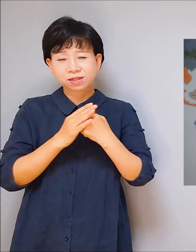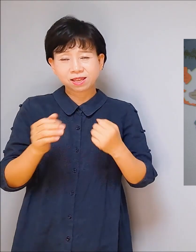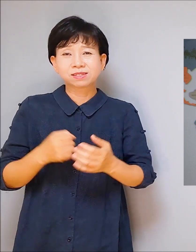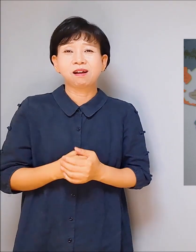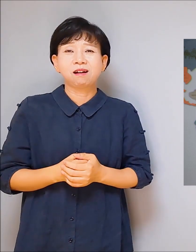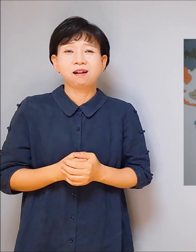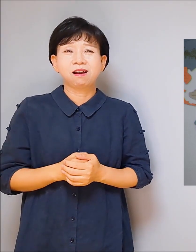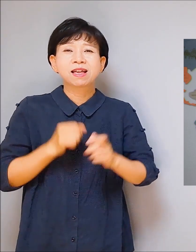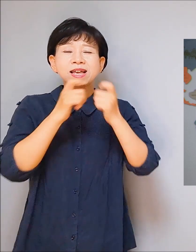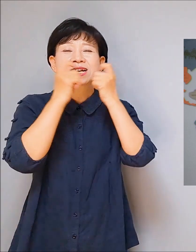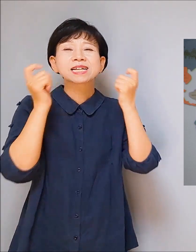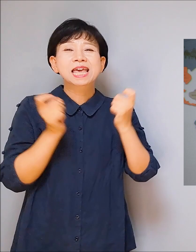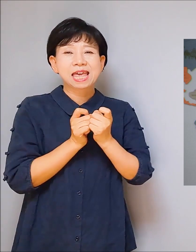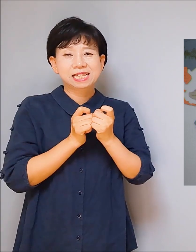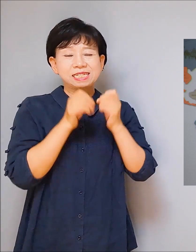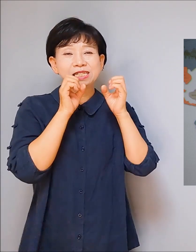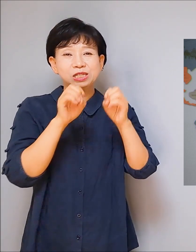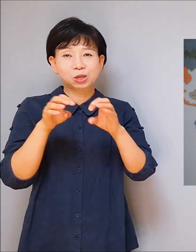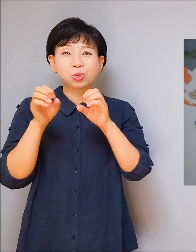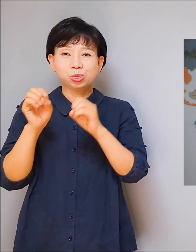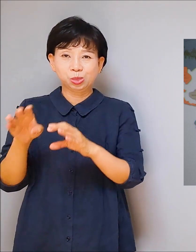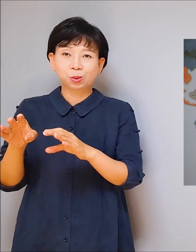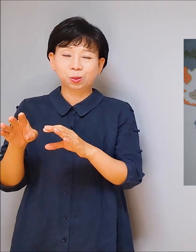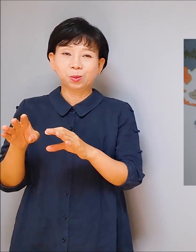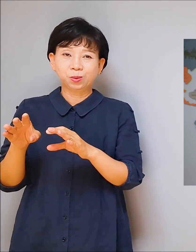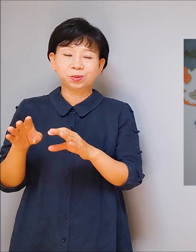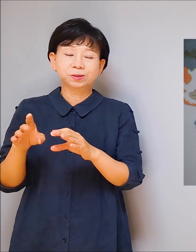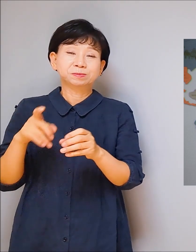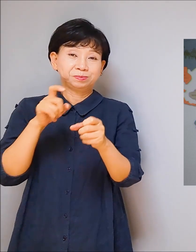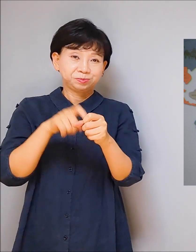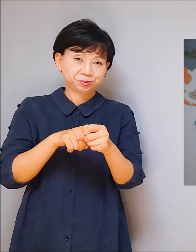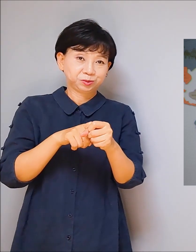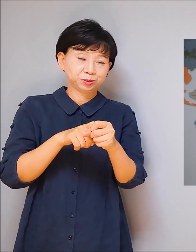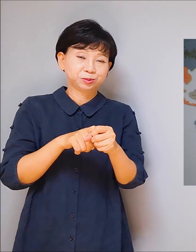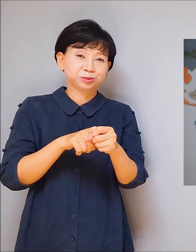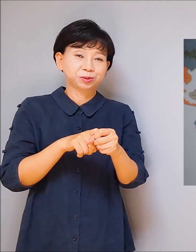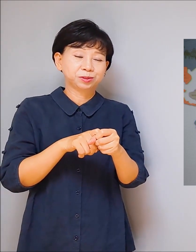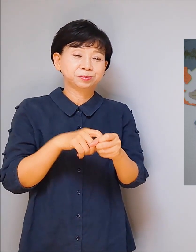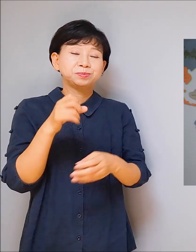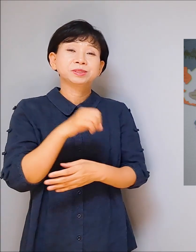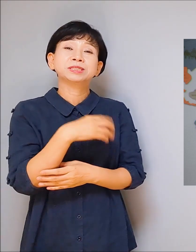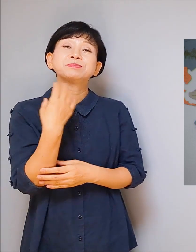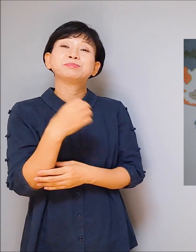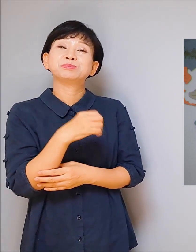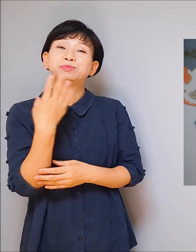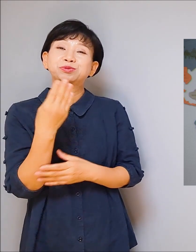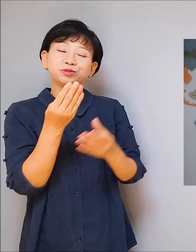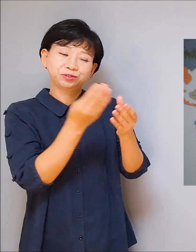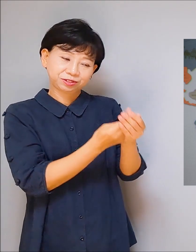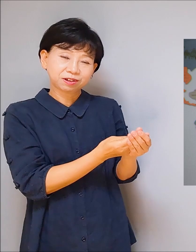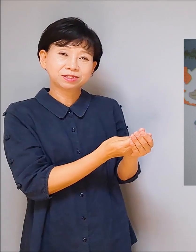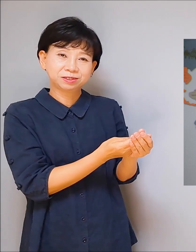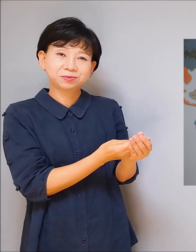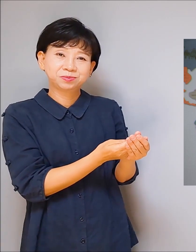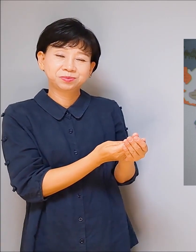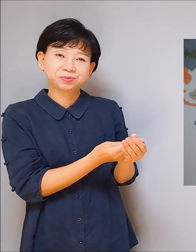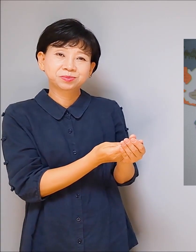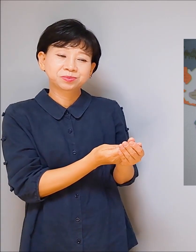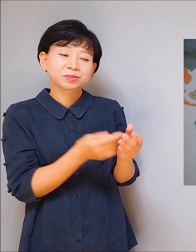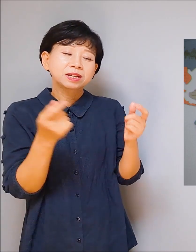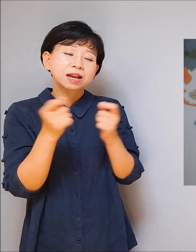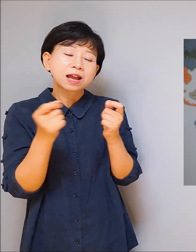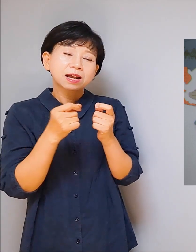전환이 되면서 여전히 전도는 우리가 해야 되기 때문에 이전에 여러분 받으셨던 신문을 한 장 넣어드렸습니다.